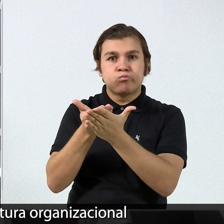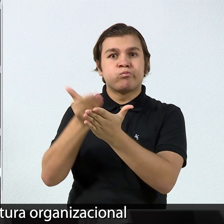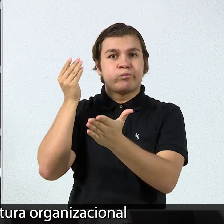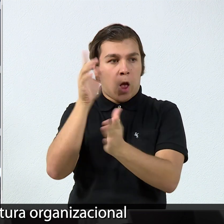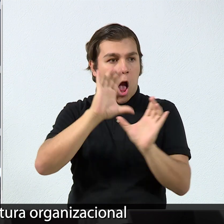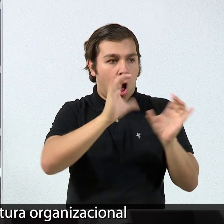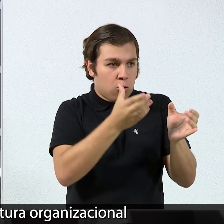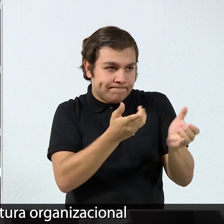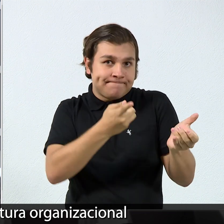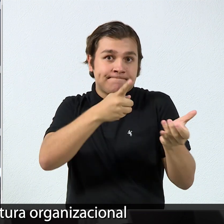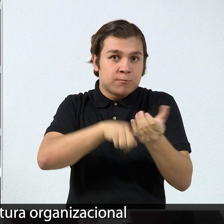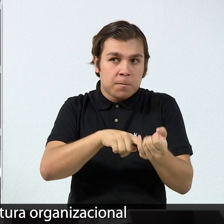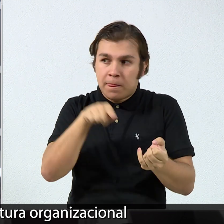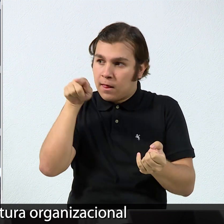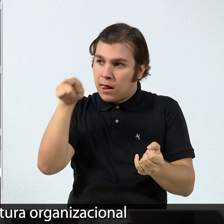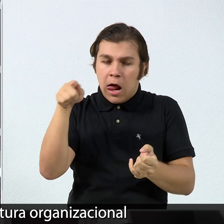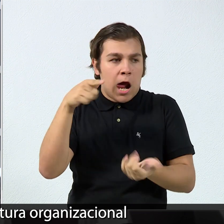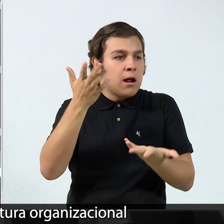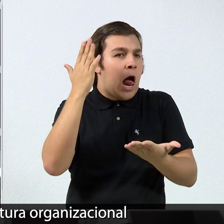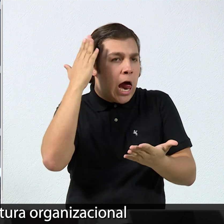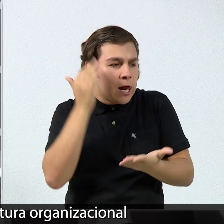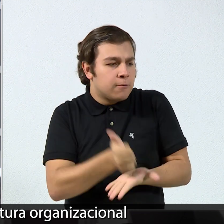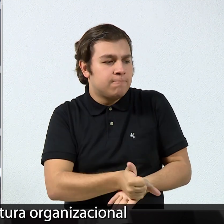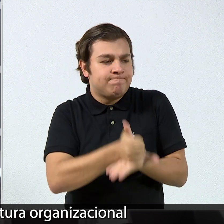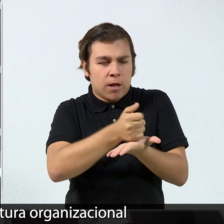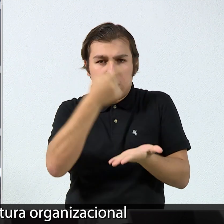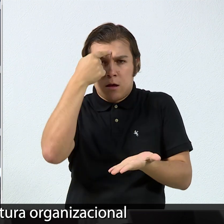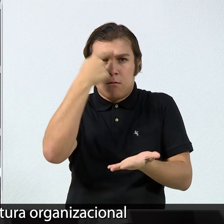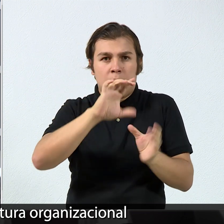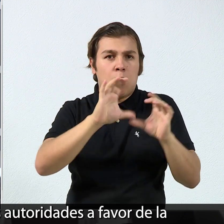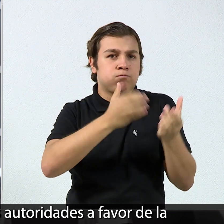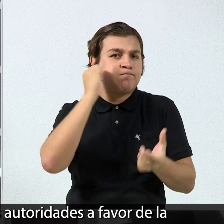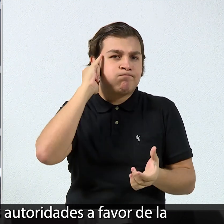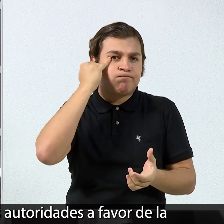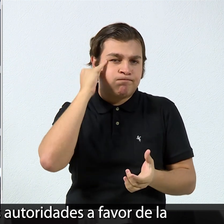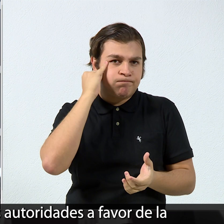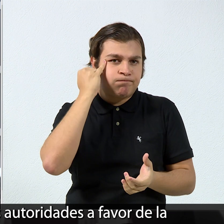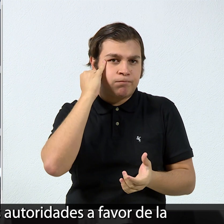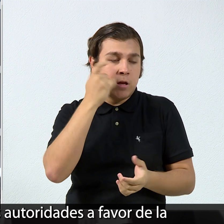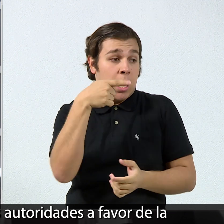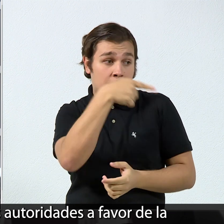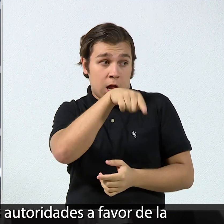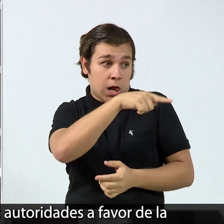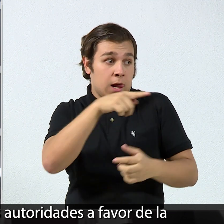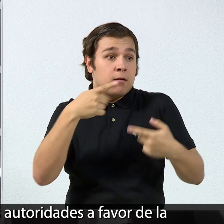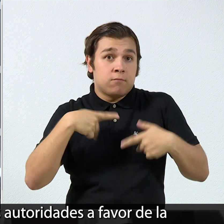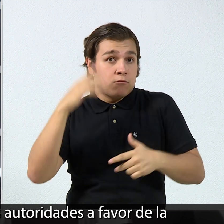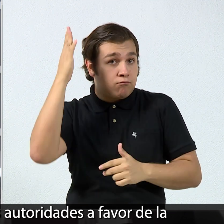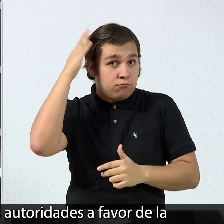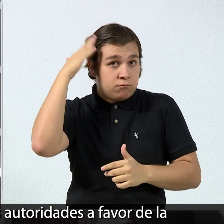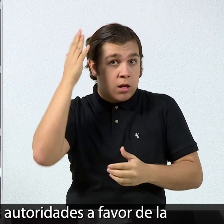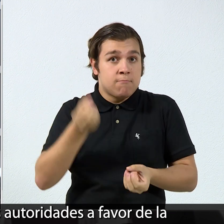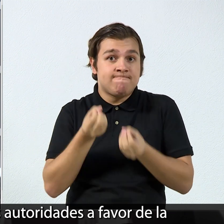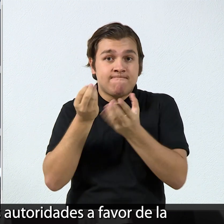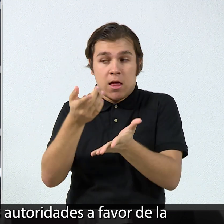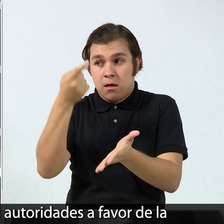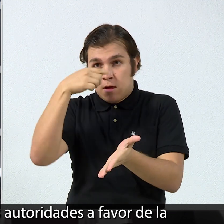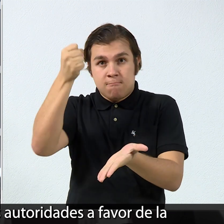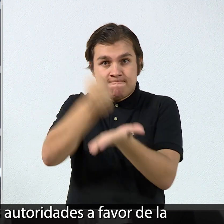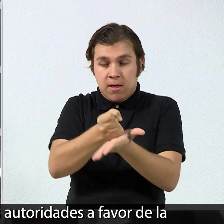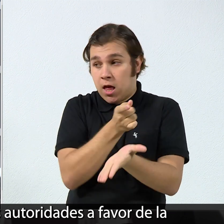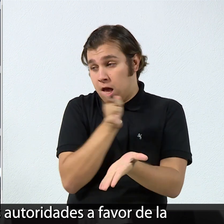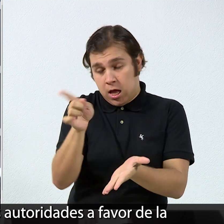dentro de la estructura organizacional del pueblo o comunidad indígena, expedida por sus propias autoridades a favor de la